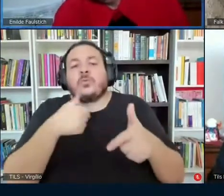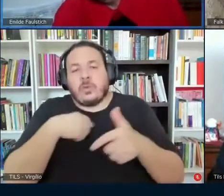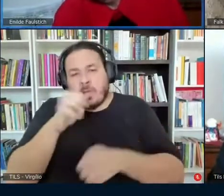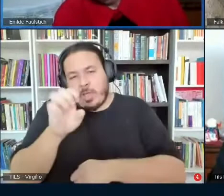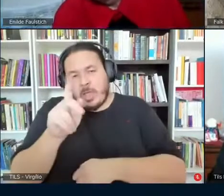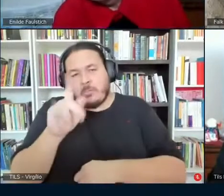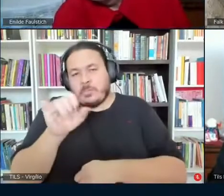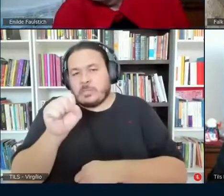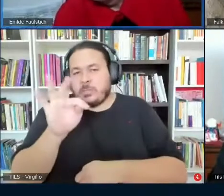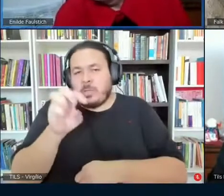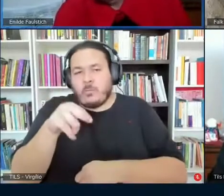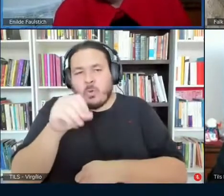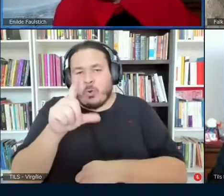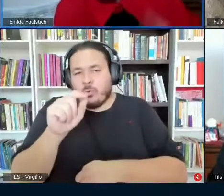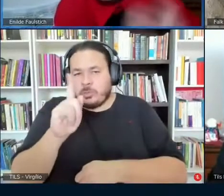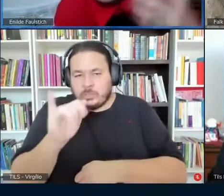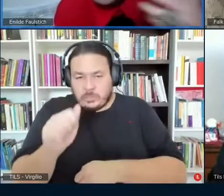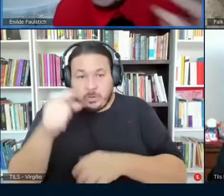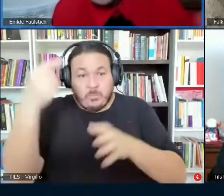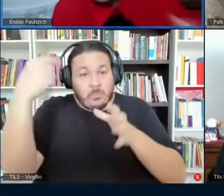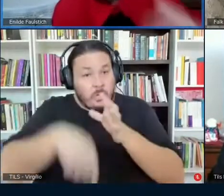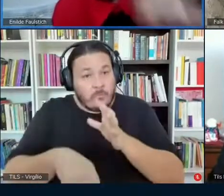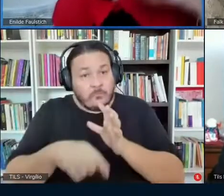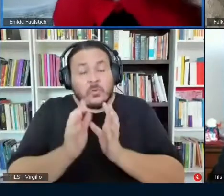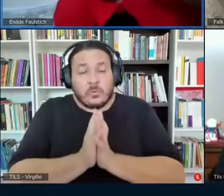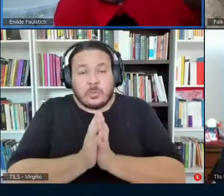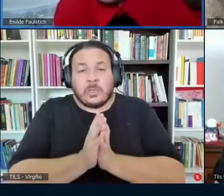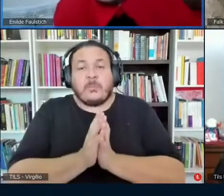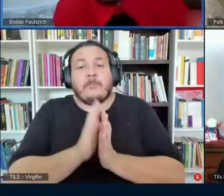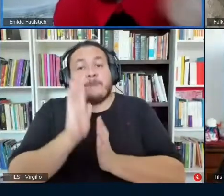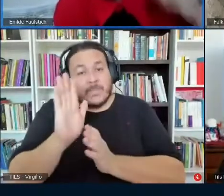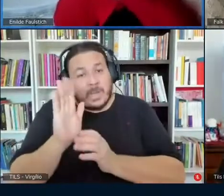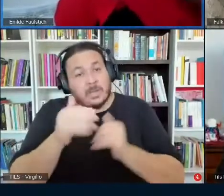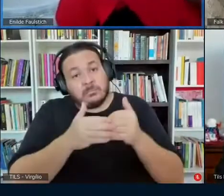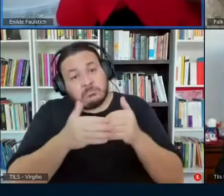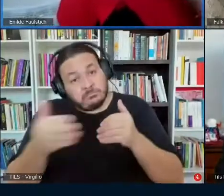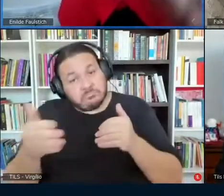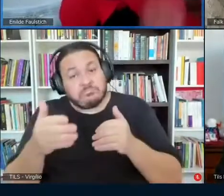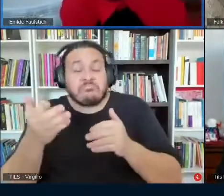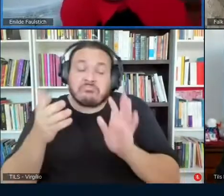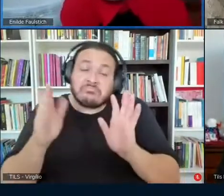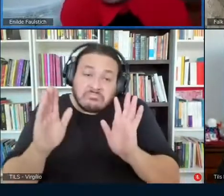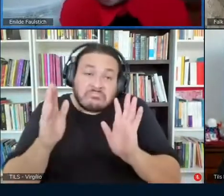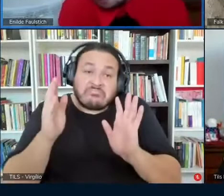Entendeu? Então eu estou... Mais uma hora dessas, quem sabe? Mas